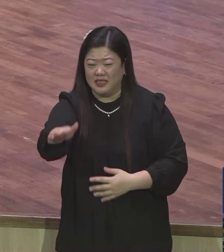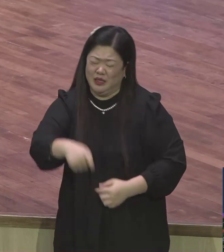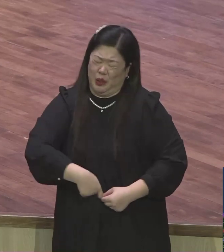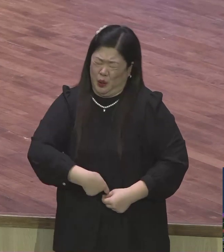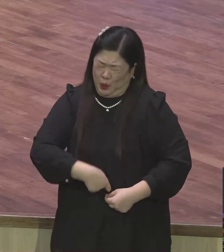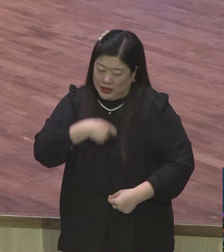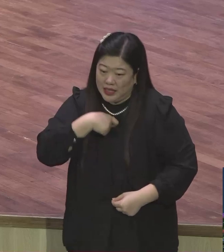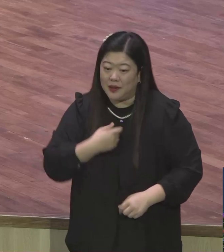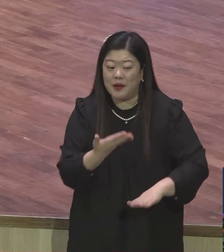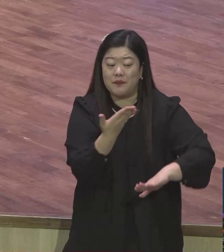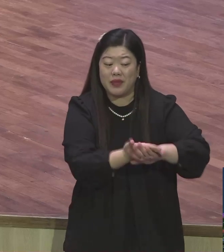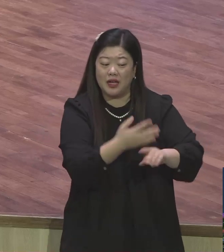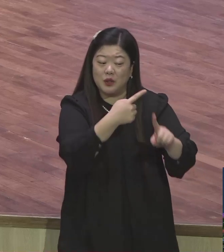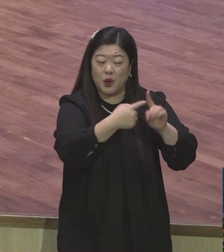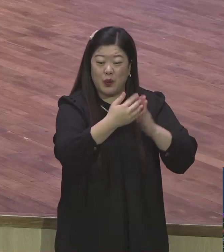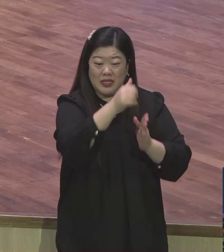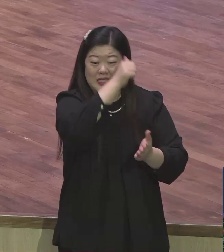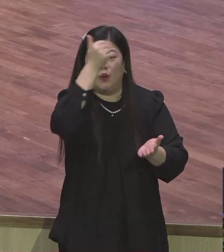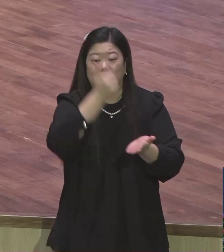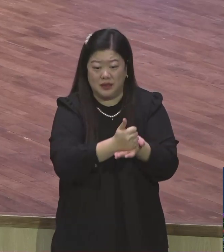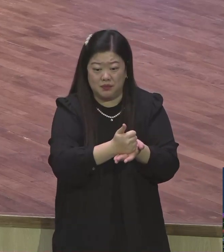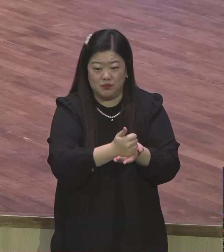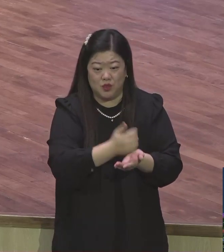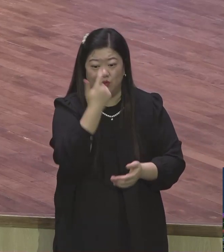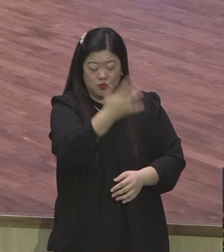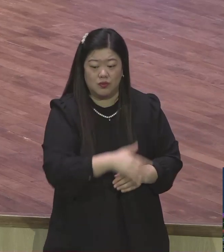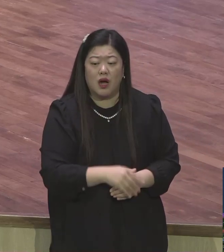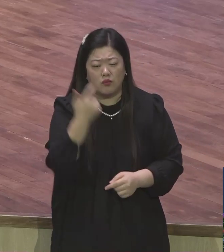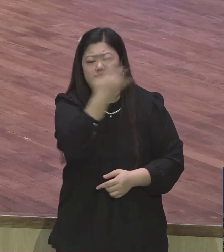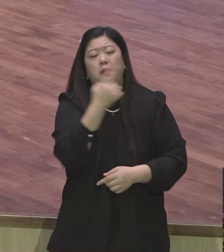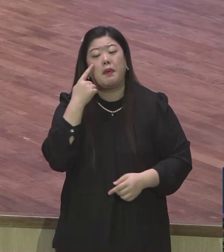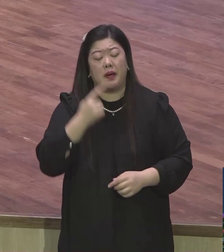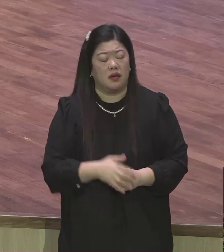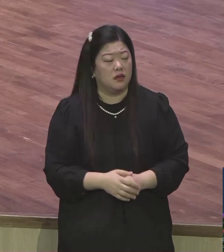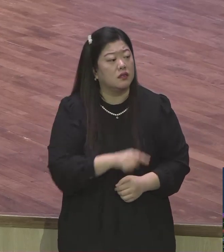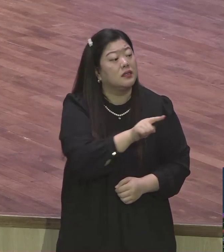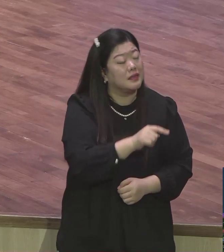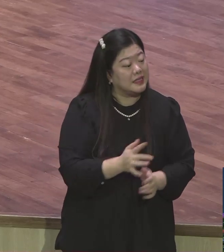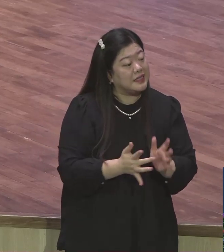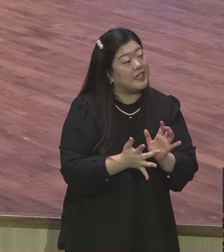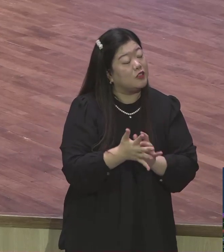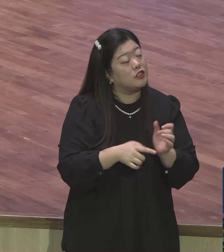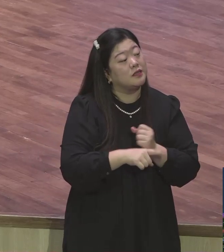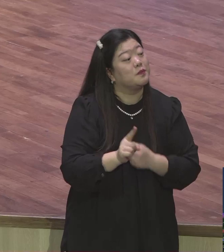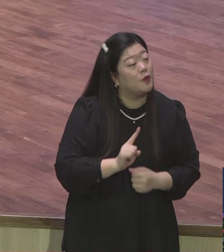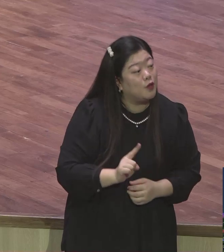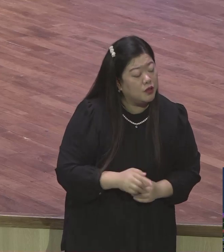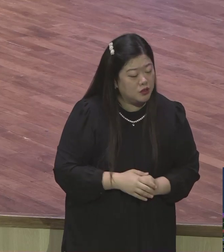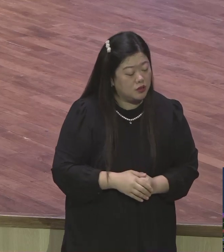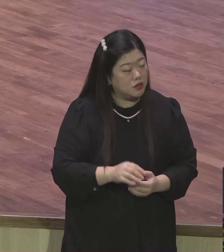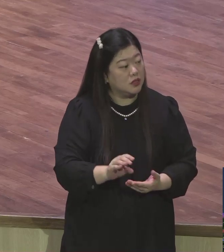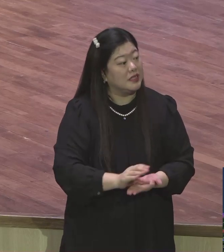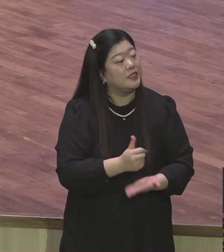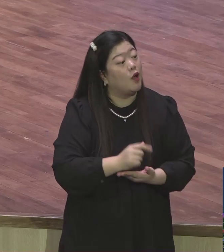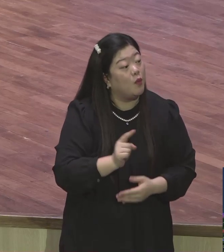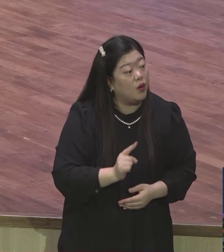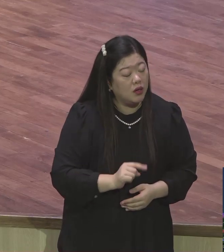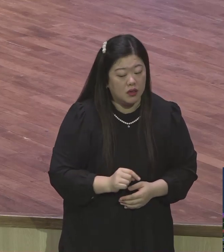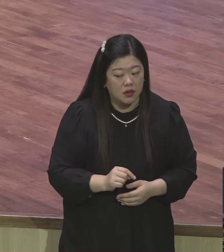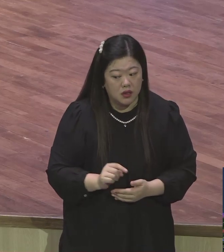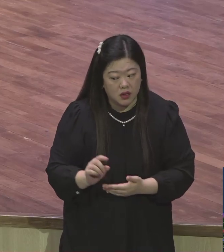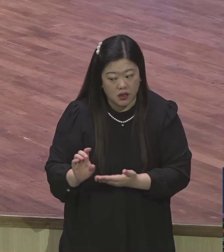하루도 안 빠지 나는 장로 물어보라고. 예수가 무슨 뜻입니까? 성경 어디 있습니까? 그리스도 무슨 뜻입니까?